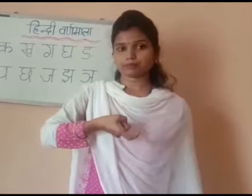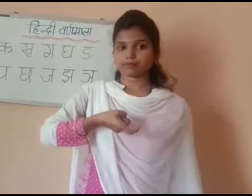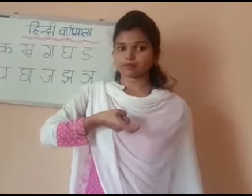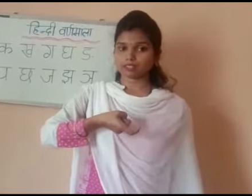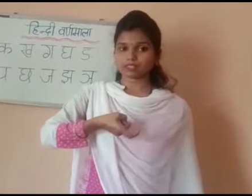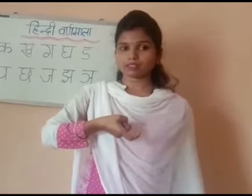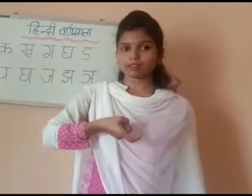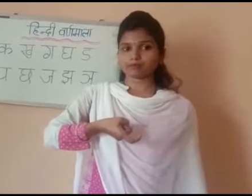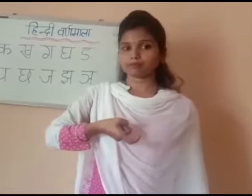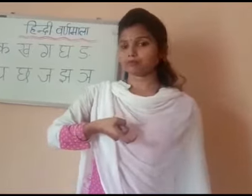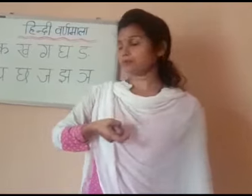ज,